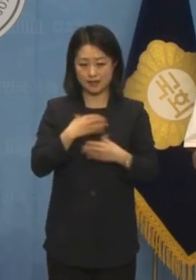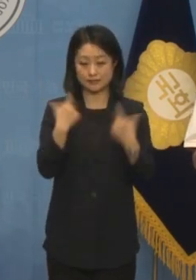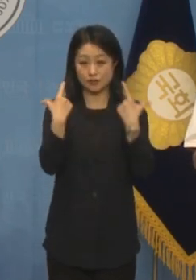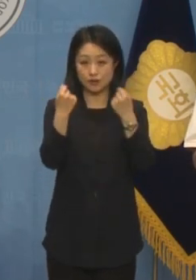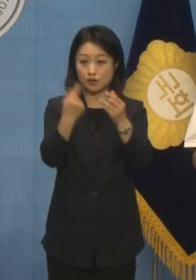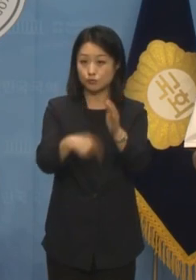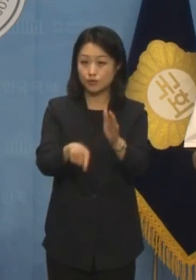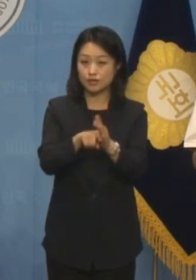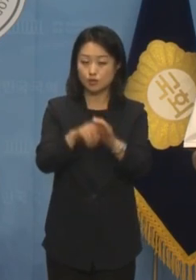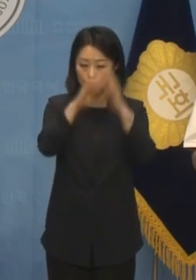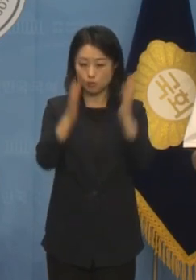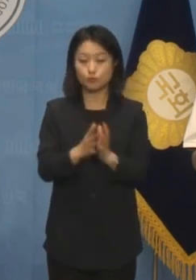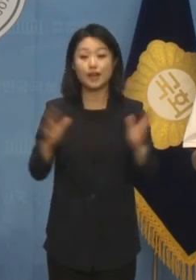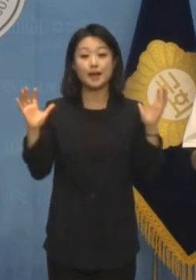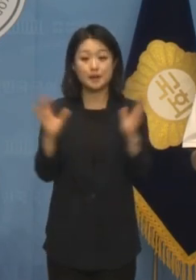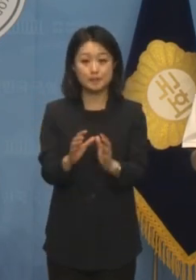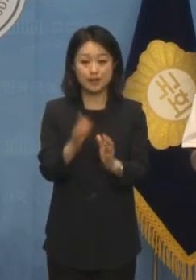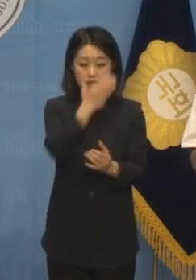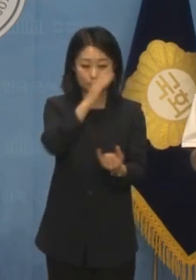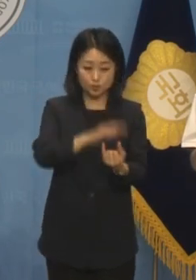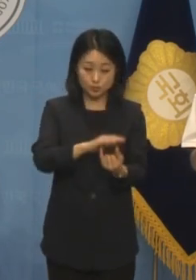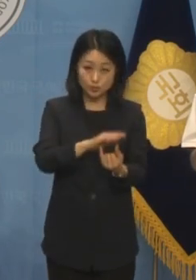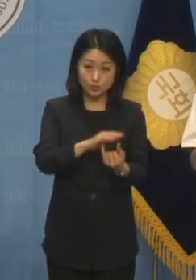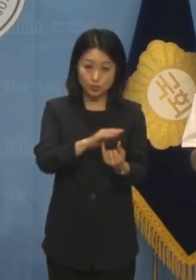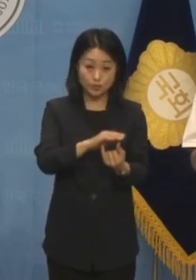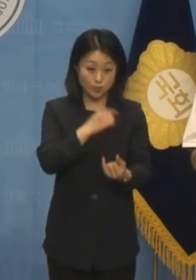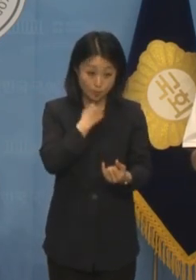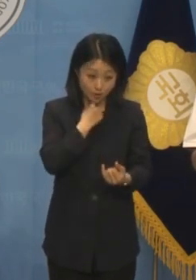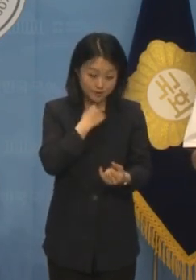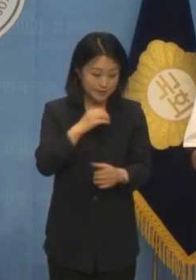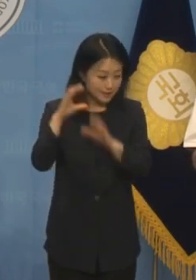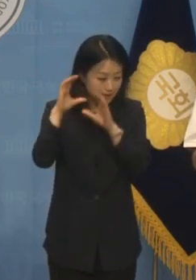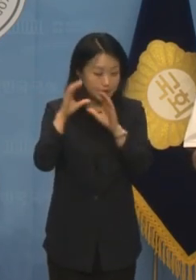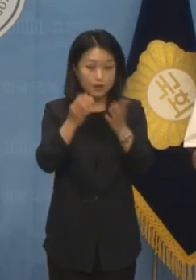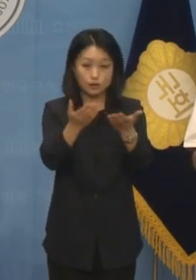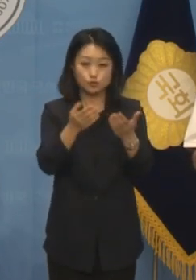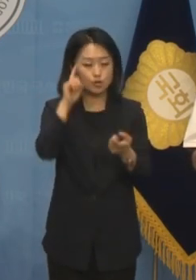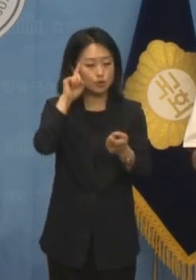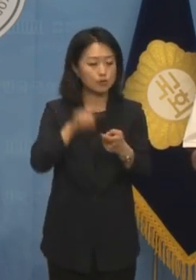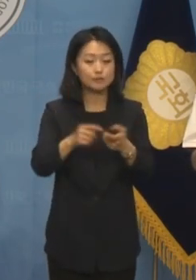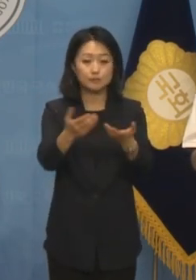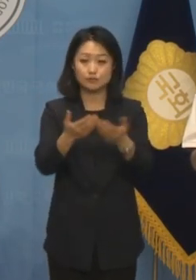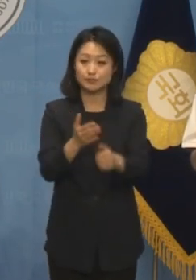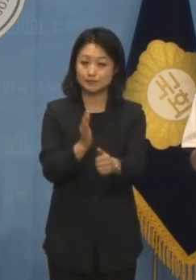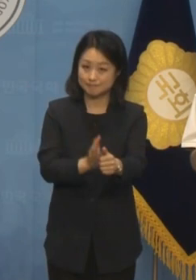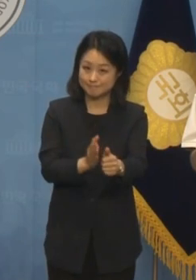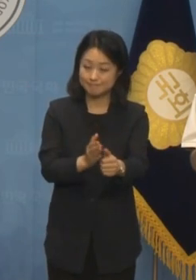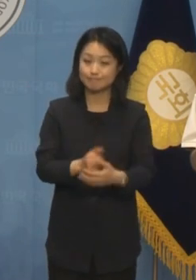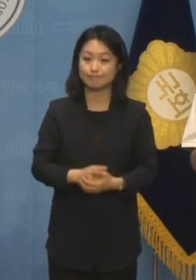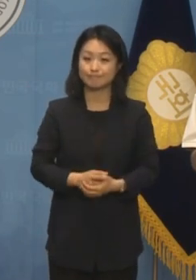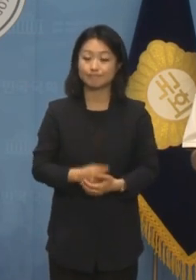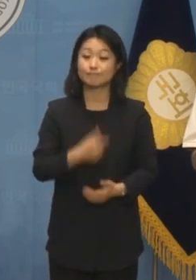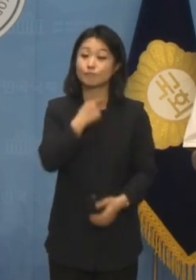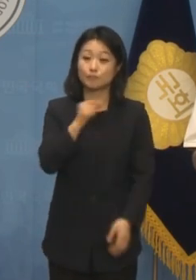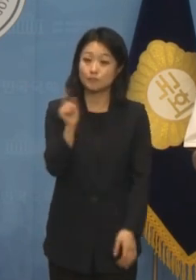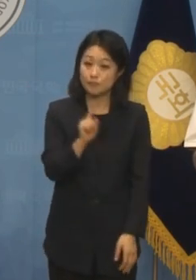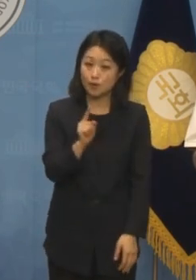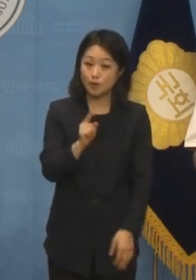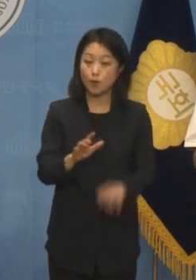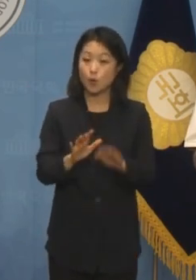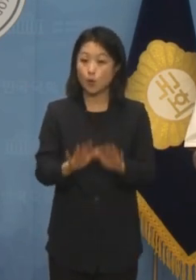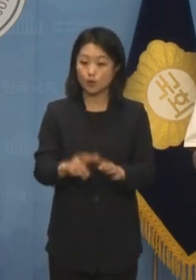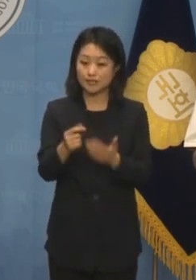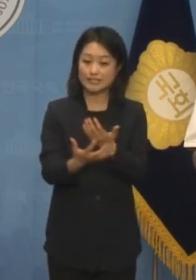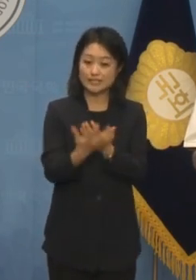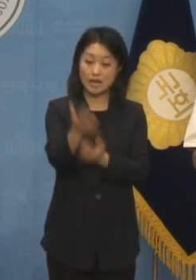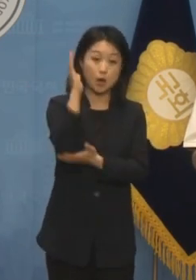우리 모두가 함께 청소년들의 목소리를 듣고 관심을 가져야 합니다. 바라건대 오늘 이